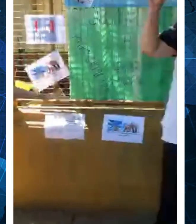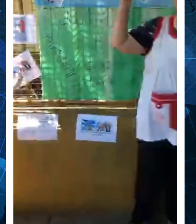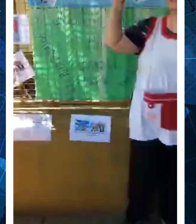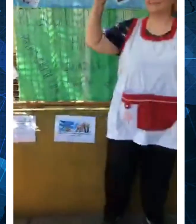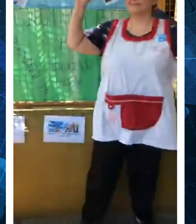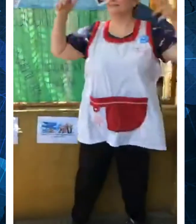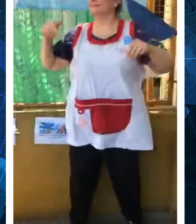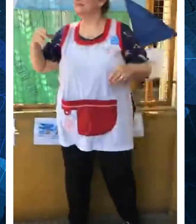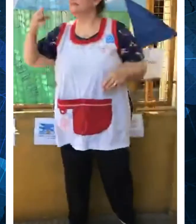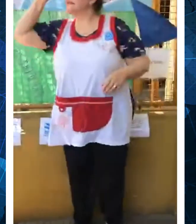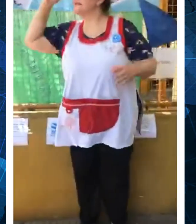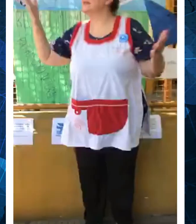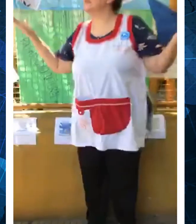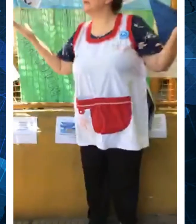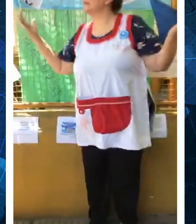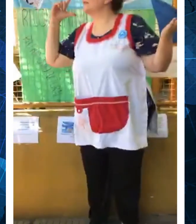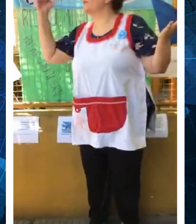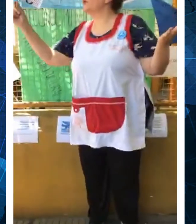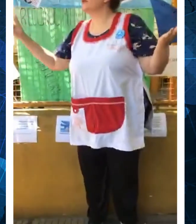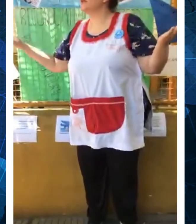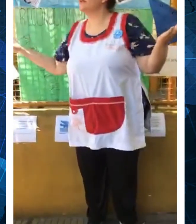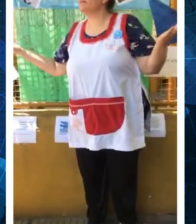y todos